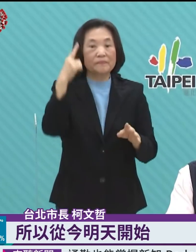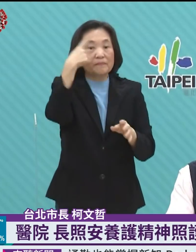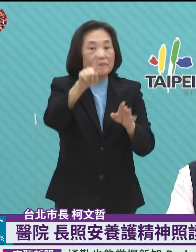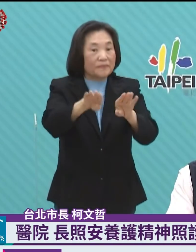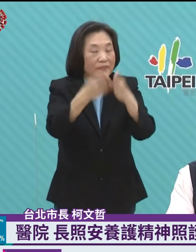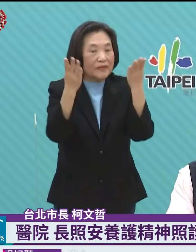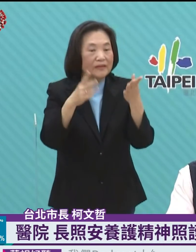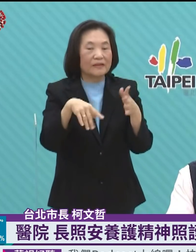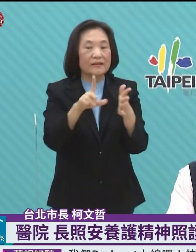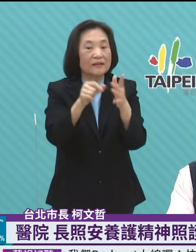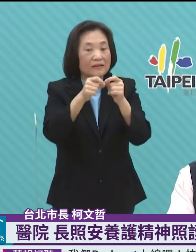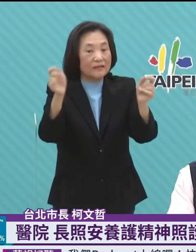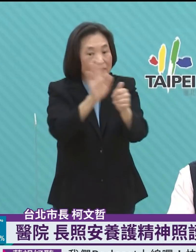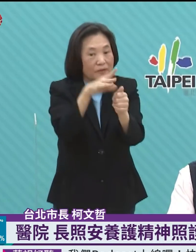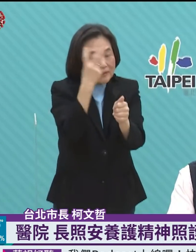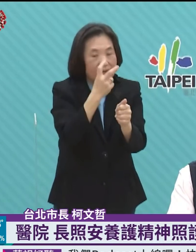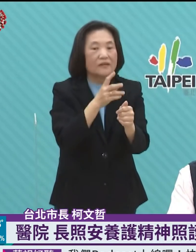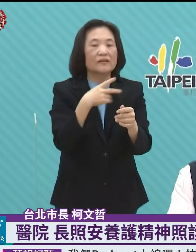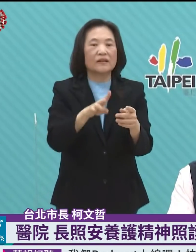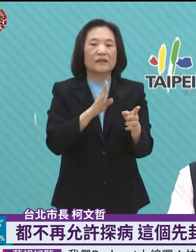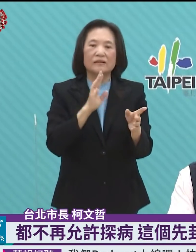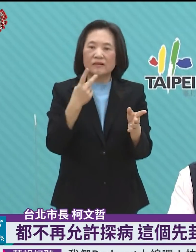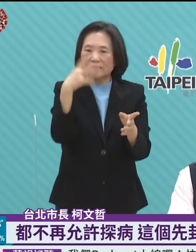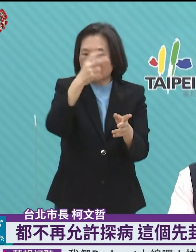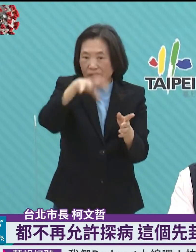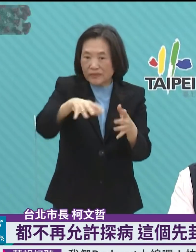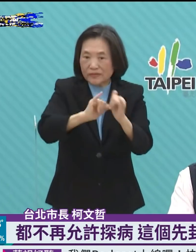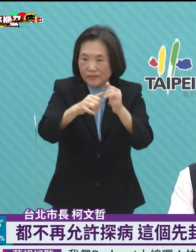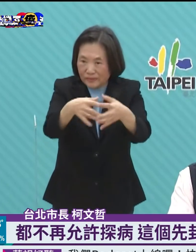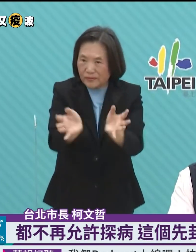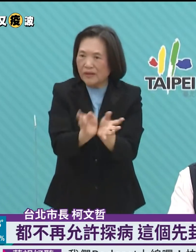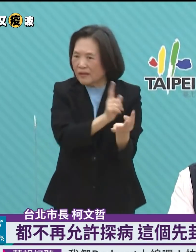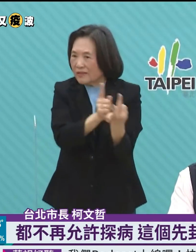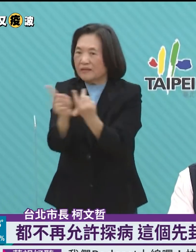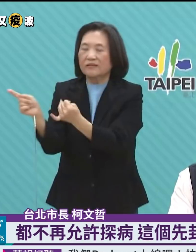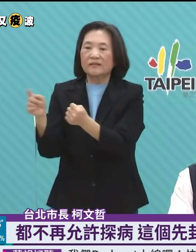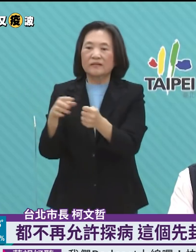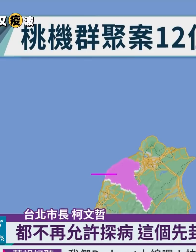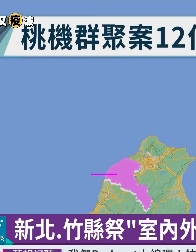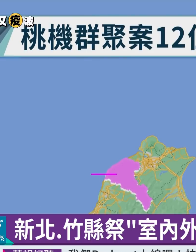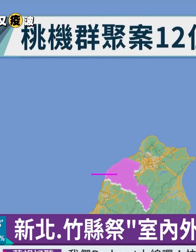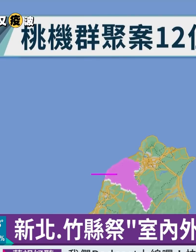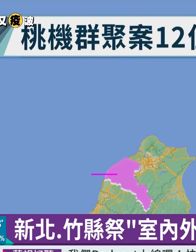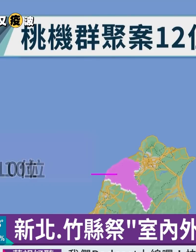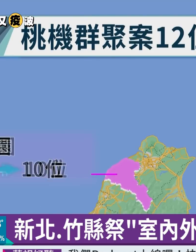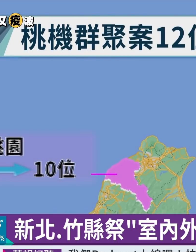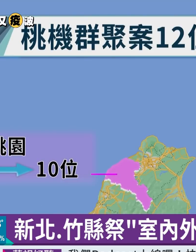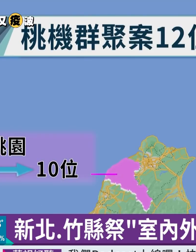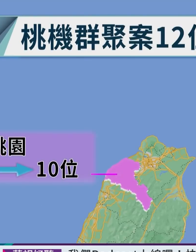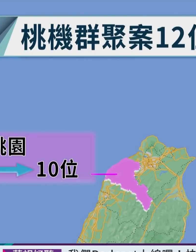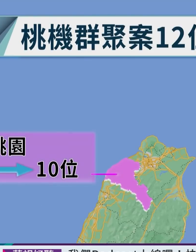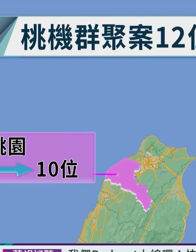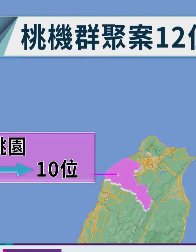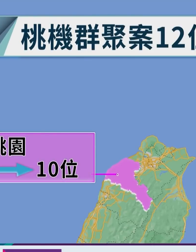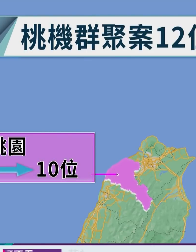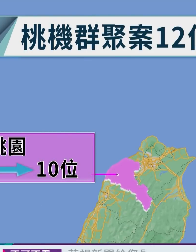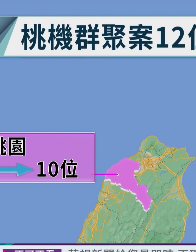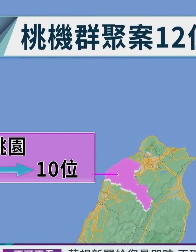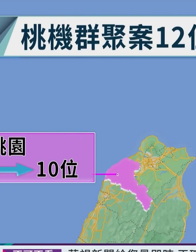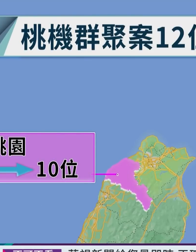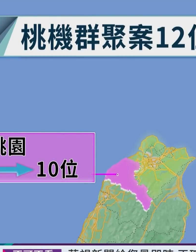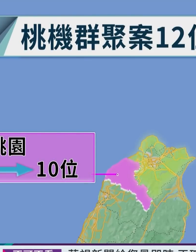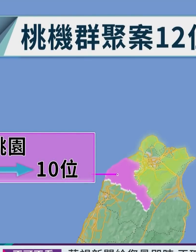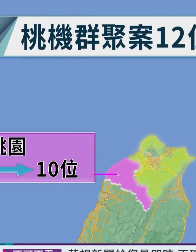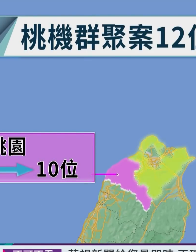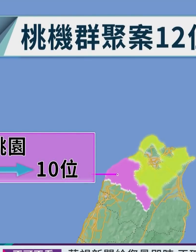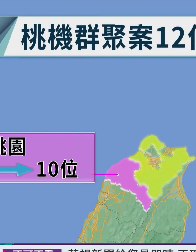医院、长照、安养护、精神照护机构都不再允许看病了，先这个先封住了。 毕竟这回桃园公布的本土个案